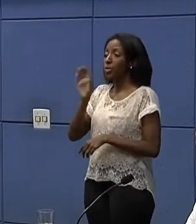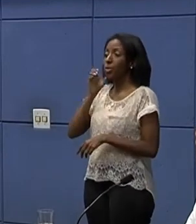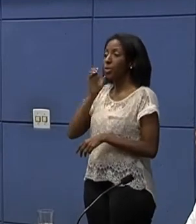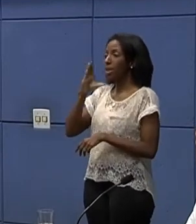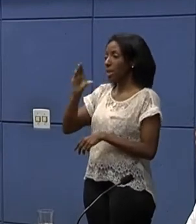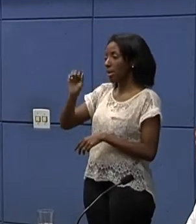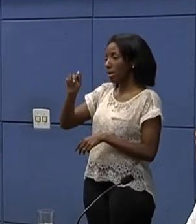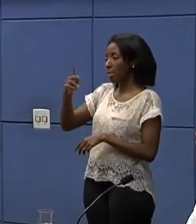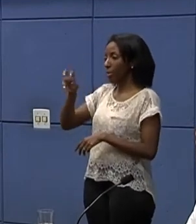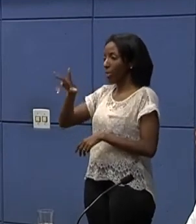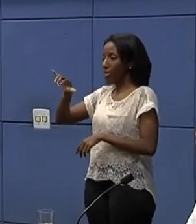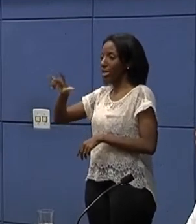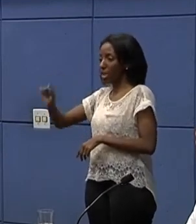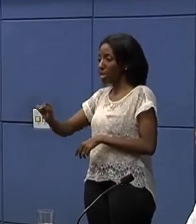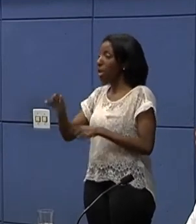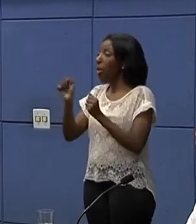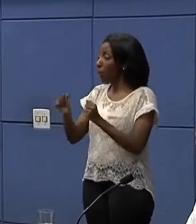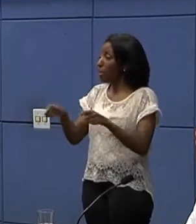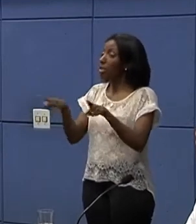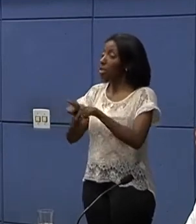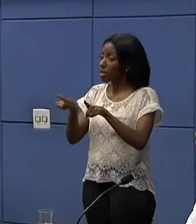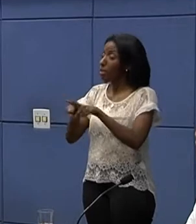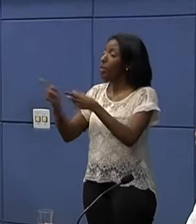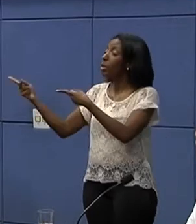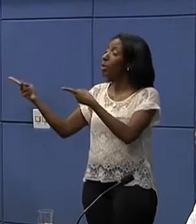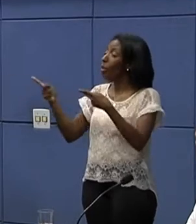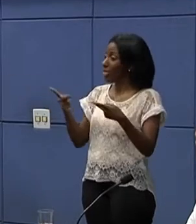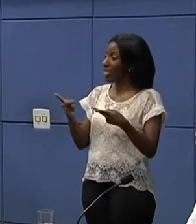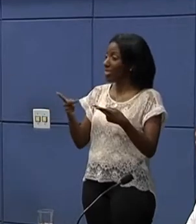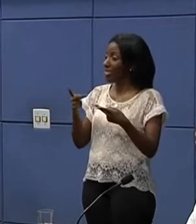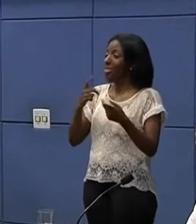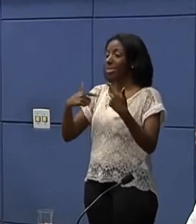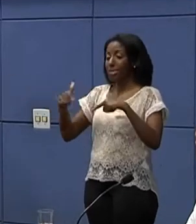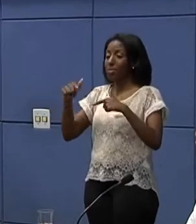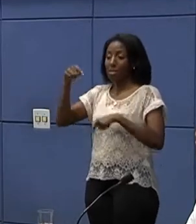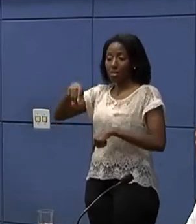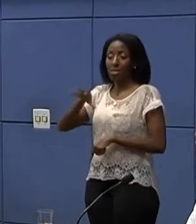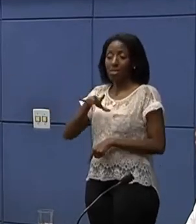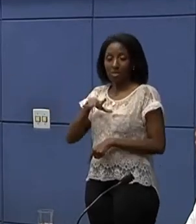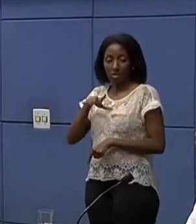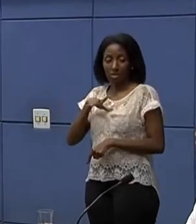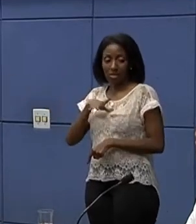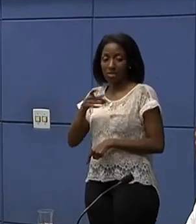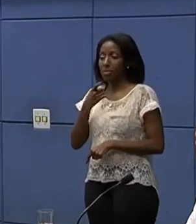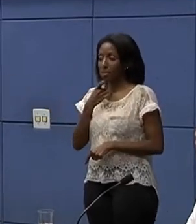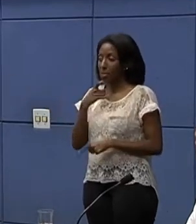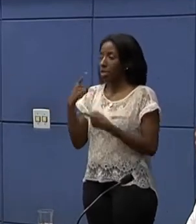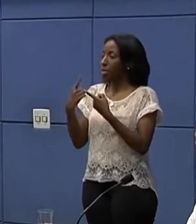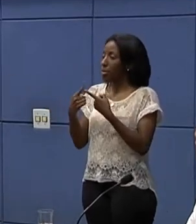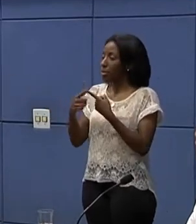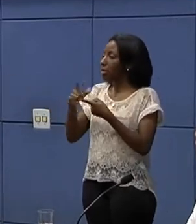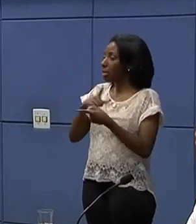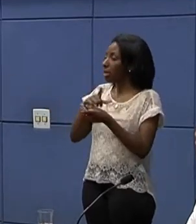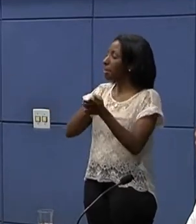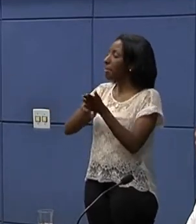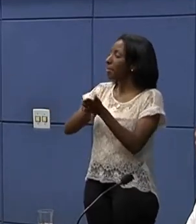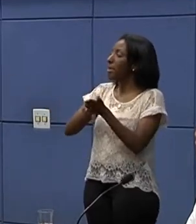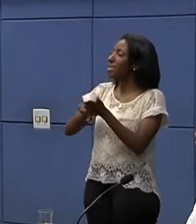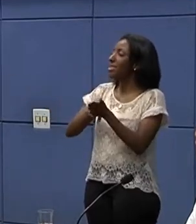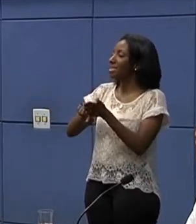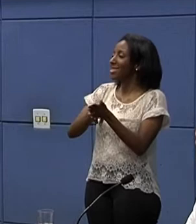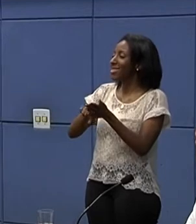também poderia ser convidado aqui por Campinas. Por quê? Porque ele fez com uma pesquisa financiada